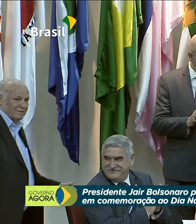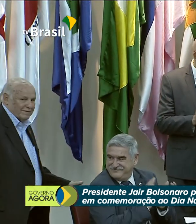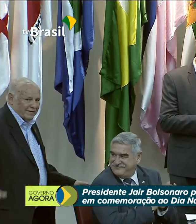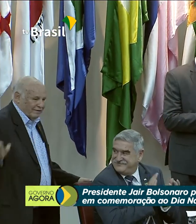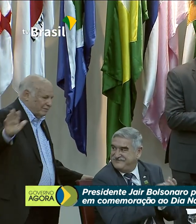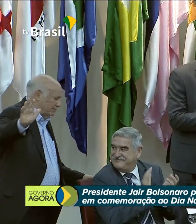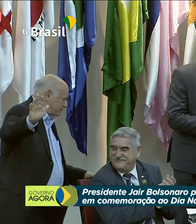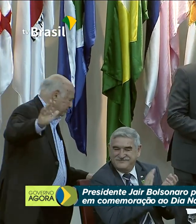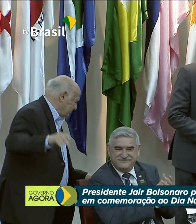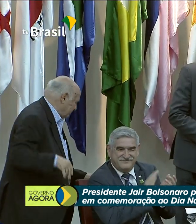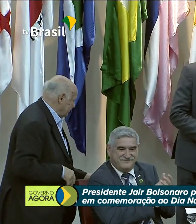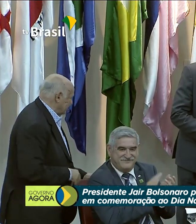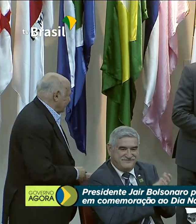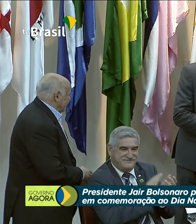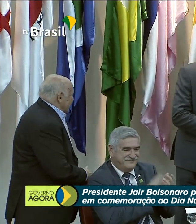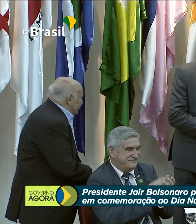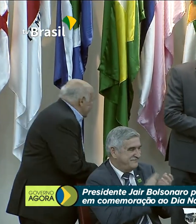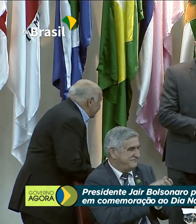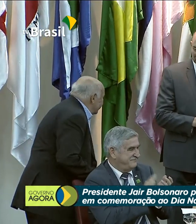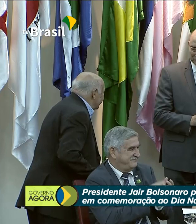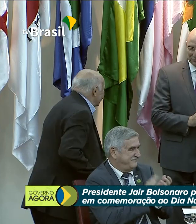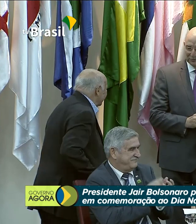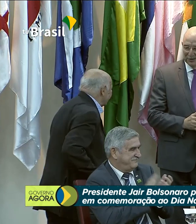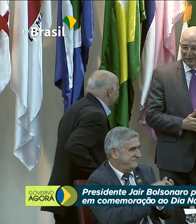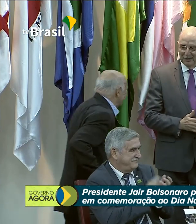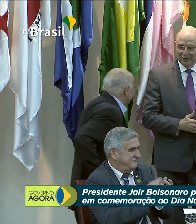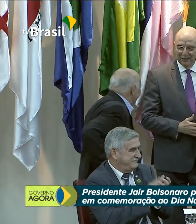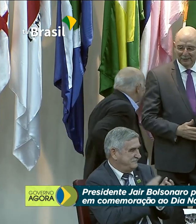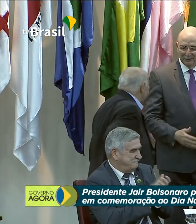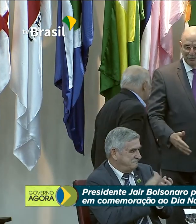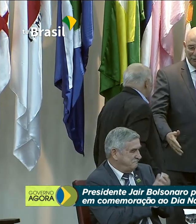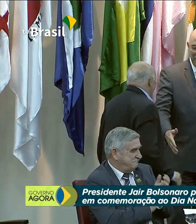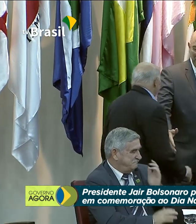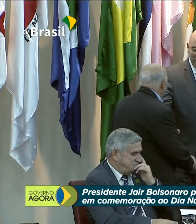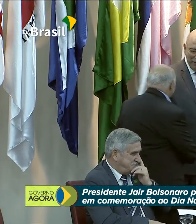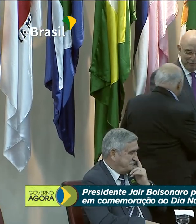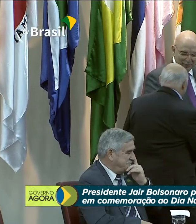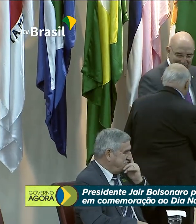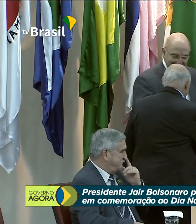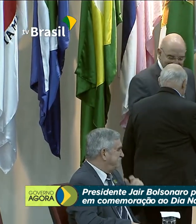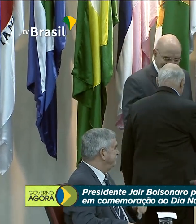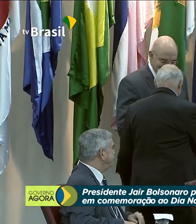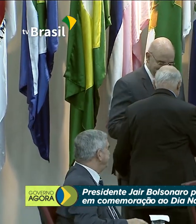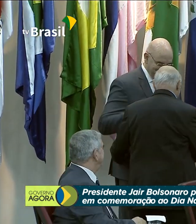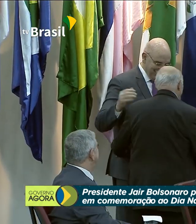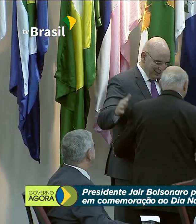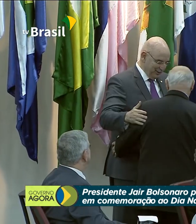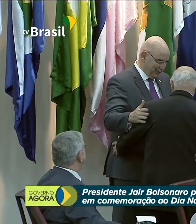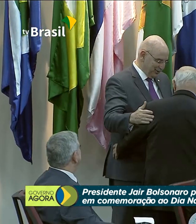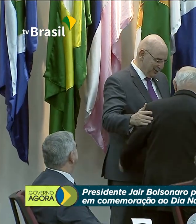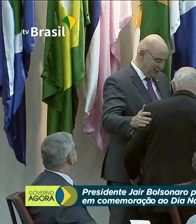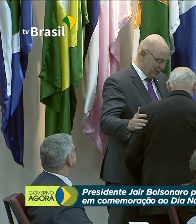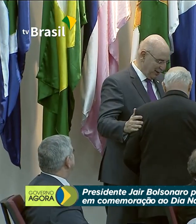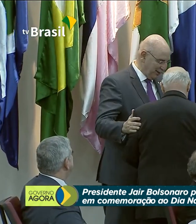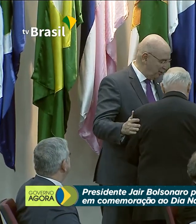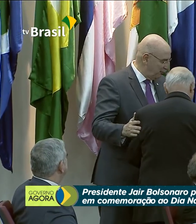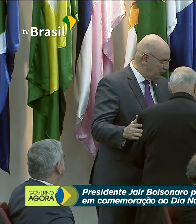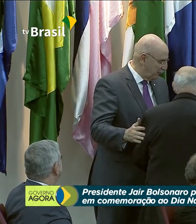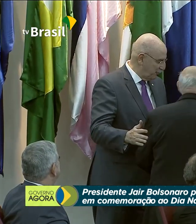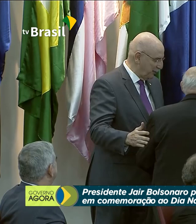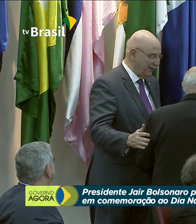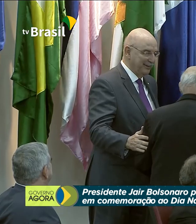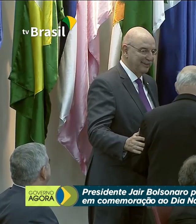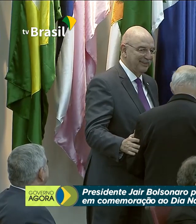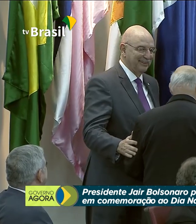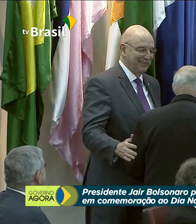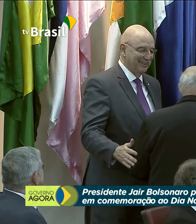em Santos, no litoral paulista, no dia 25 de fevereiro de 1935. o canhão da Vila, por seu chute